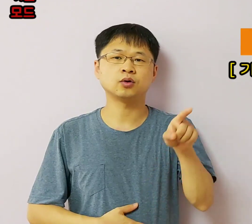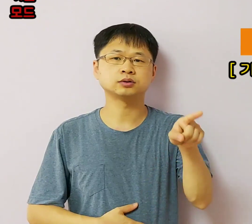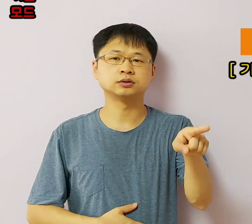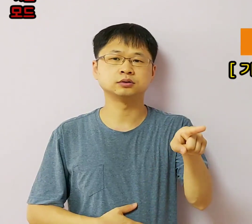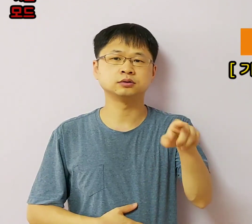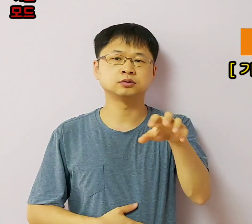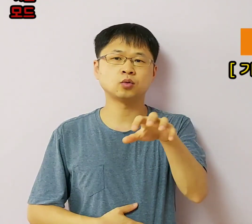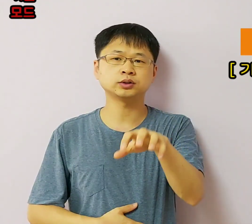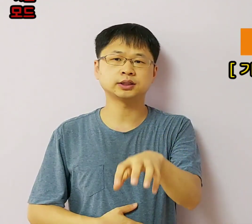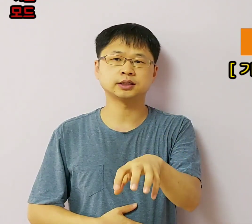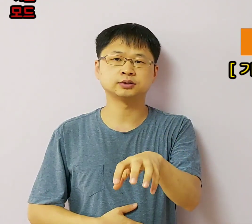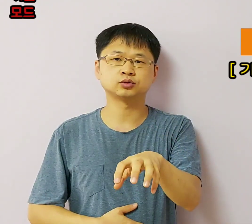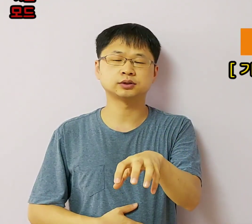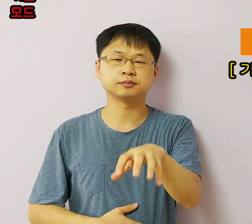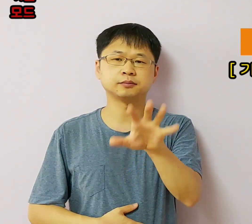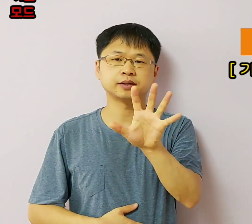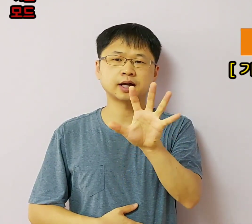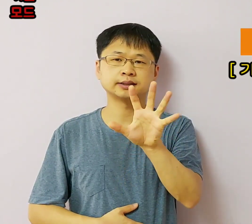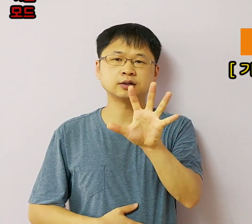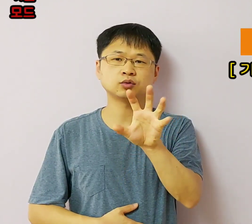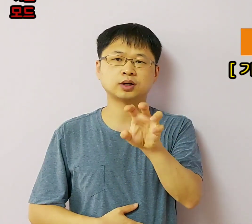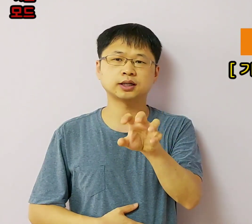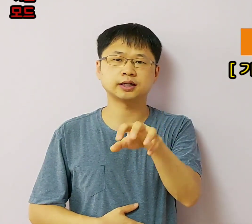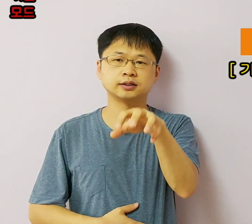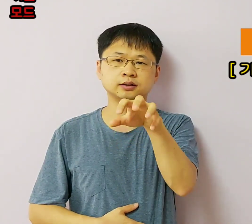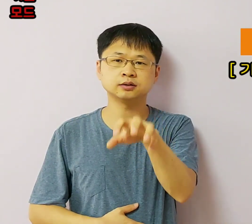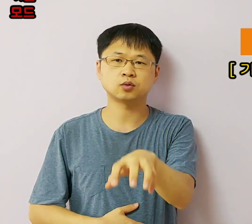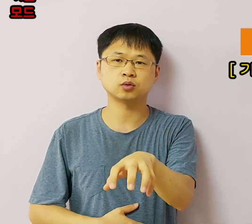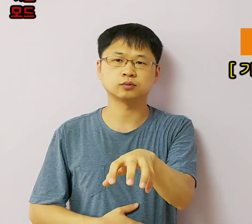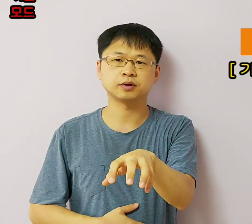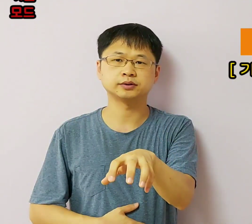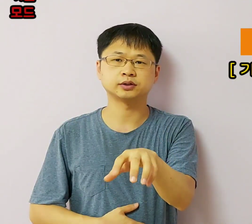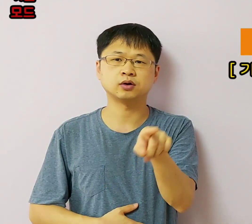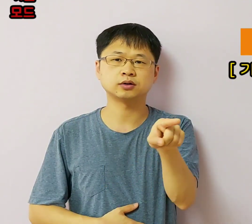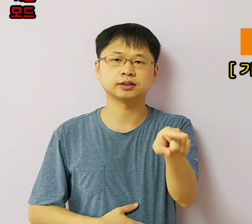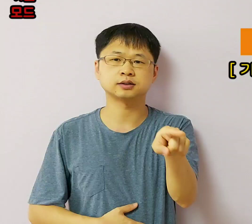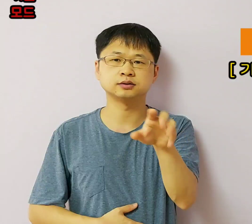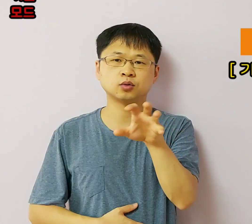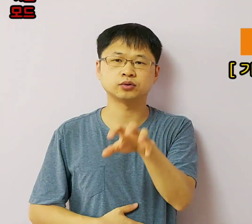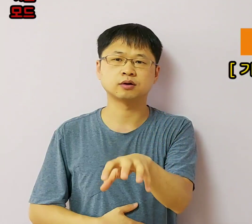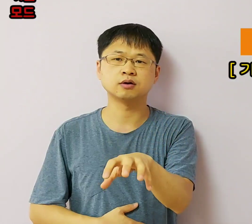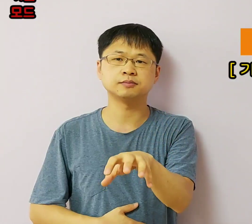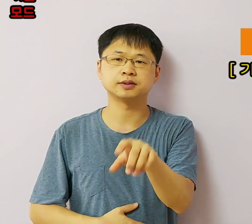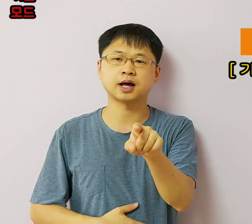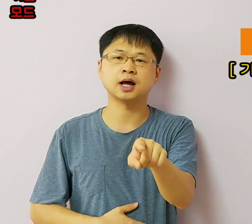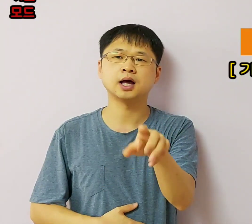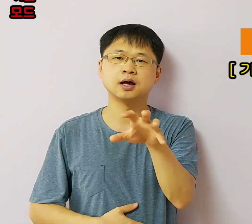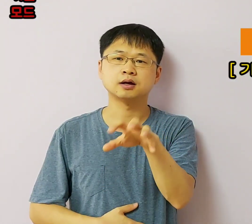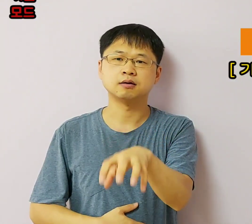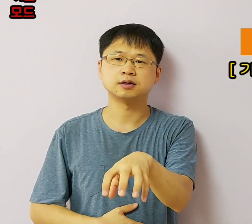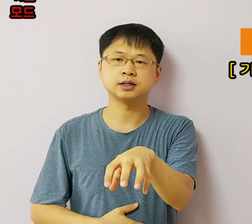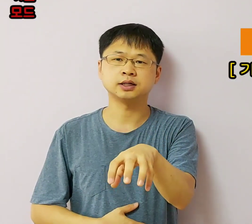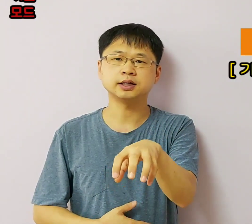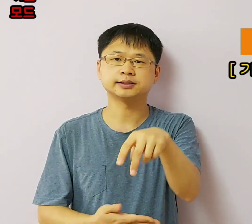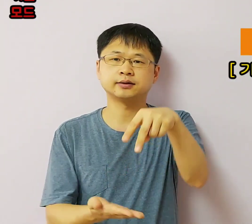거기도 그곳이라는 수어 쓰면 됩니다. 아까 장소를 나타내는 곳 배웠죠. 그래서 그곳, 거기입니다. 거기 서